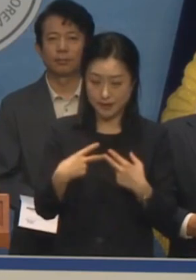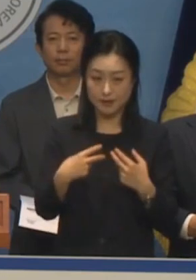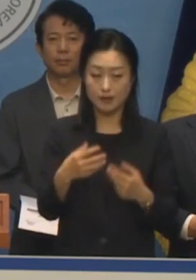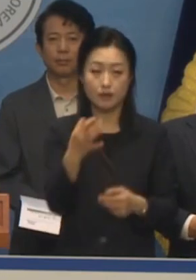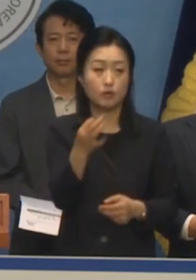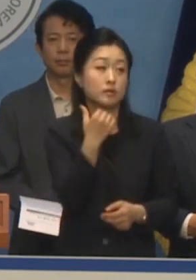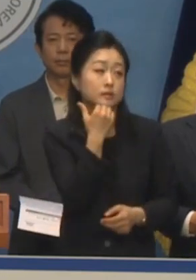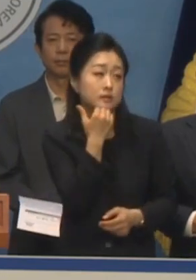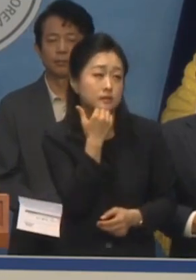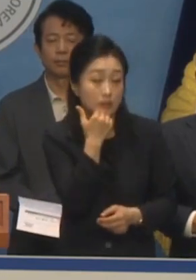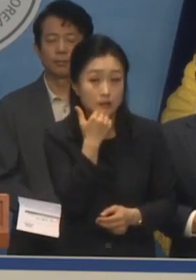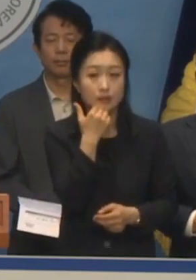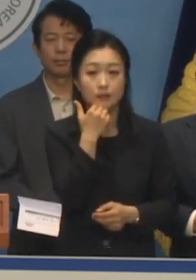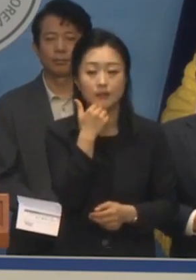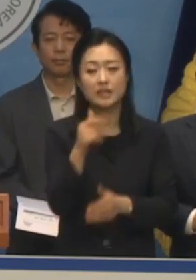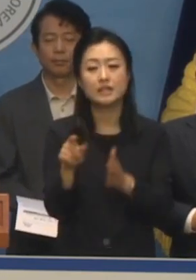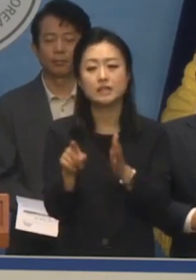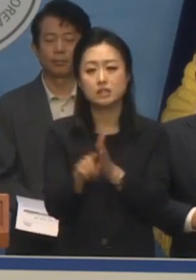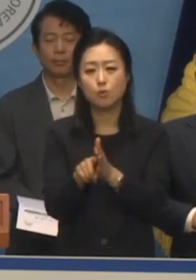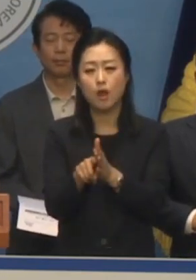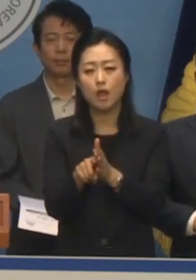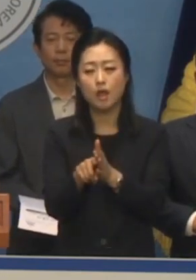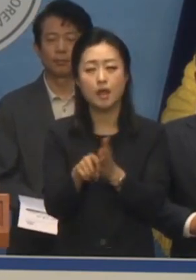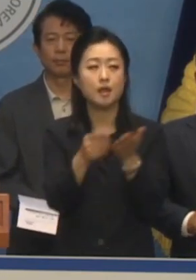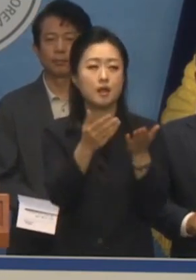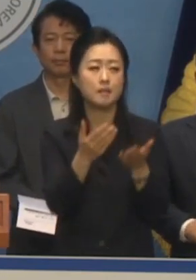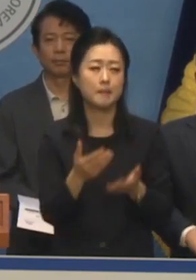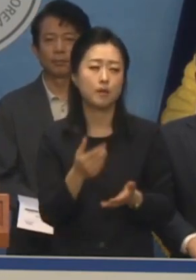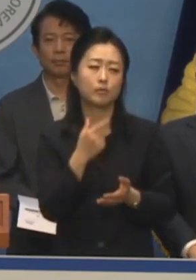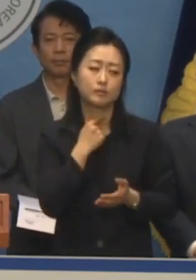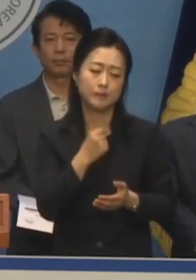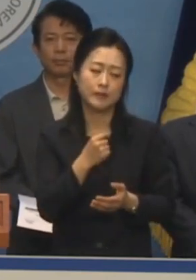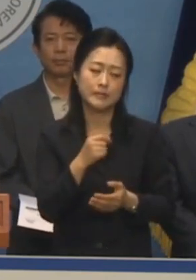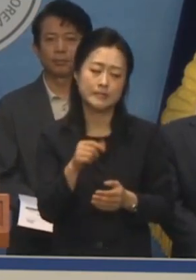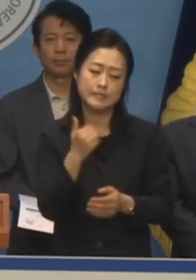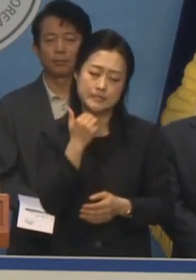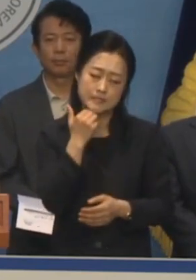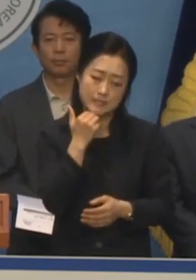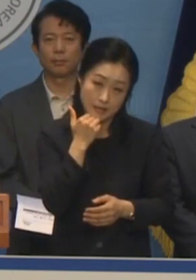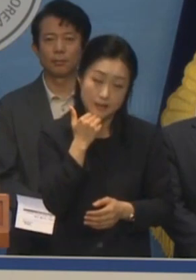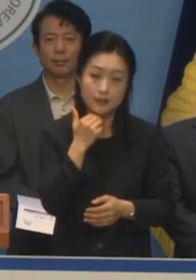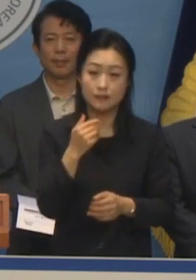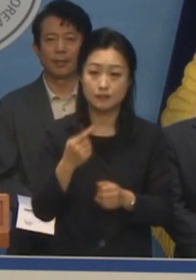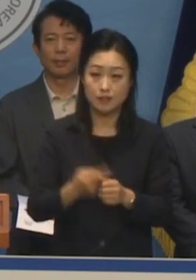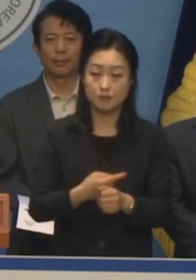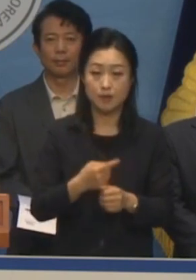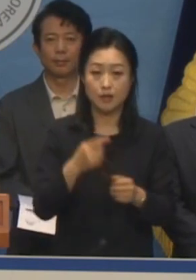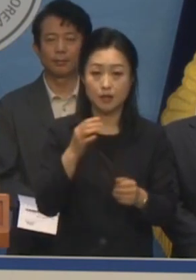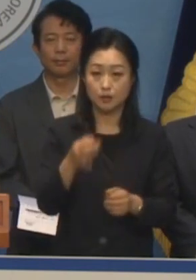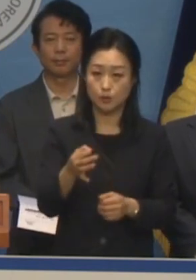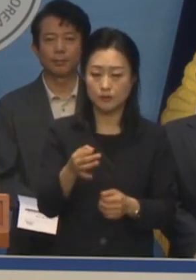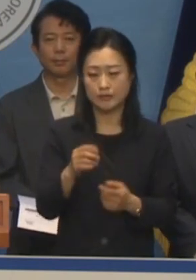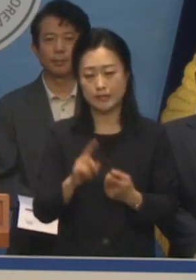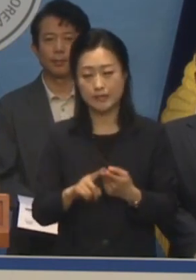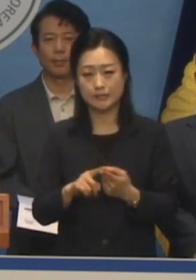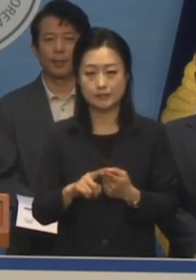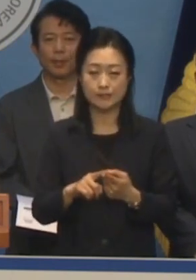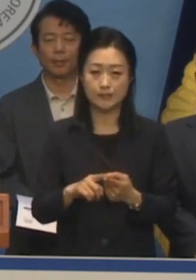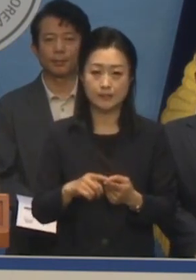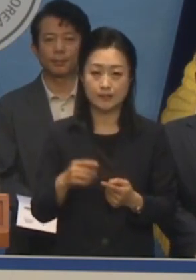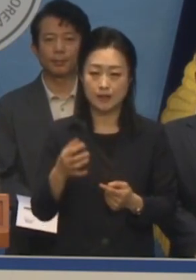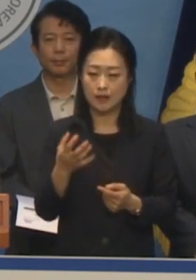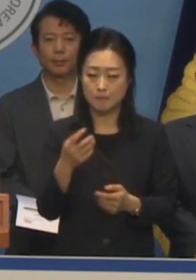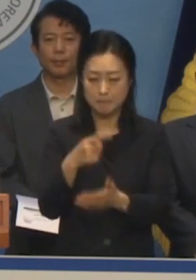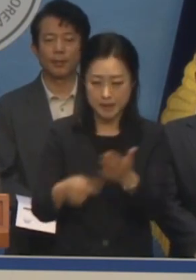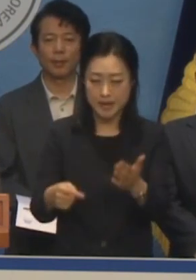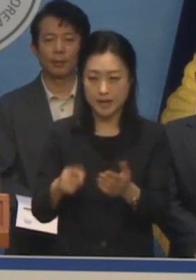보니 농가의 신뢰도를 잃어버리고 싶어하지 않은 셀러들이 이 통계와 관련해서 적극적으로